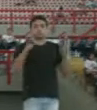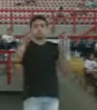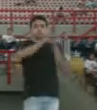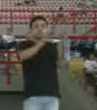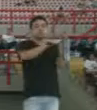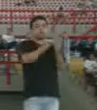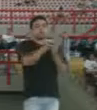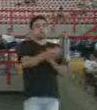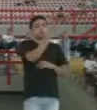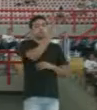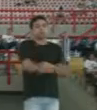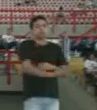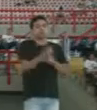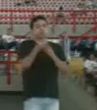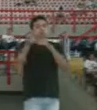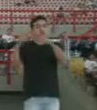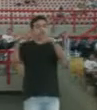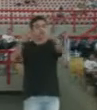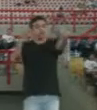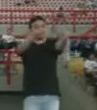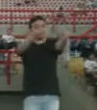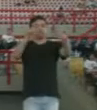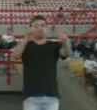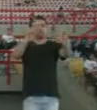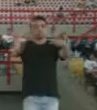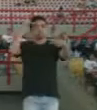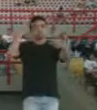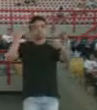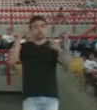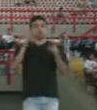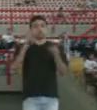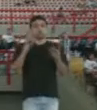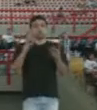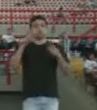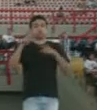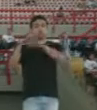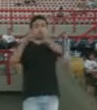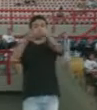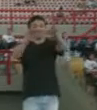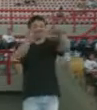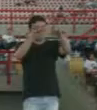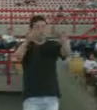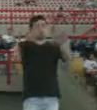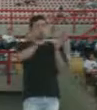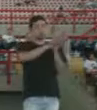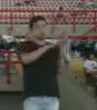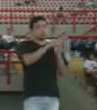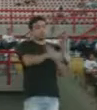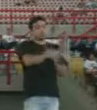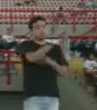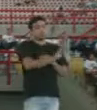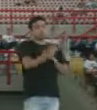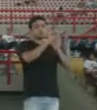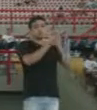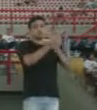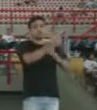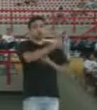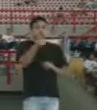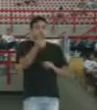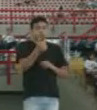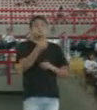ao Brasil de grandes contingentes imigratórios? É o movimento imigratório para o Brasil do século 21.